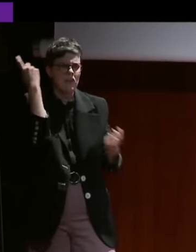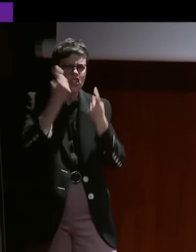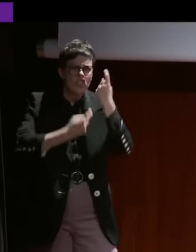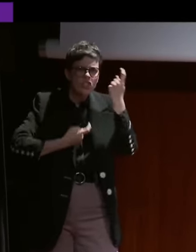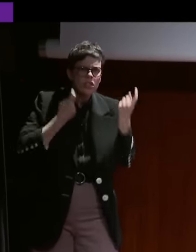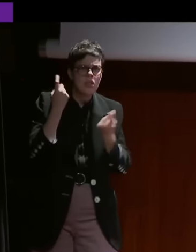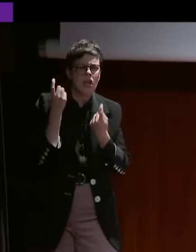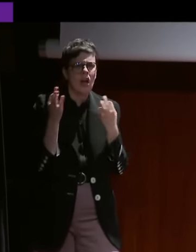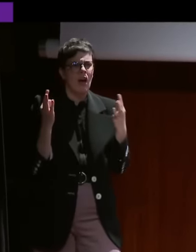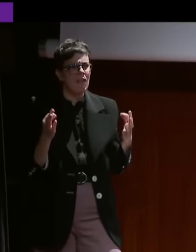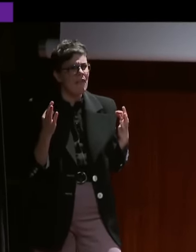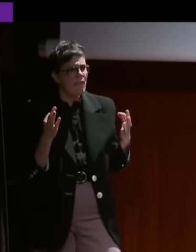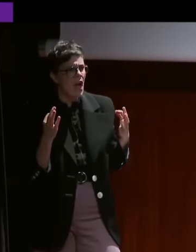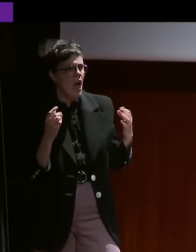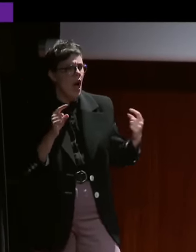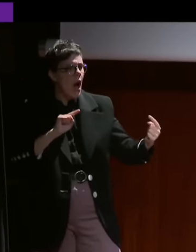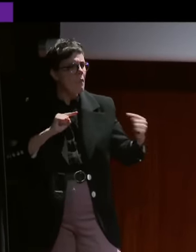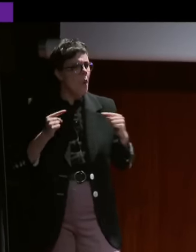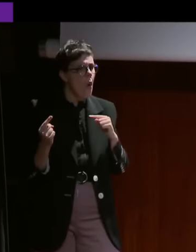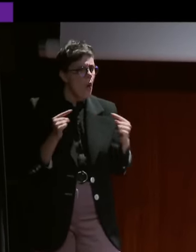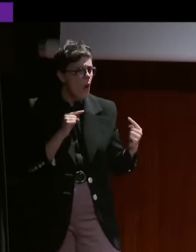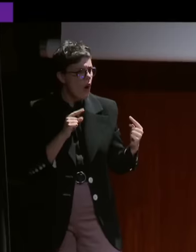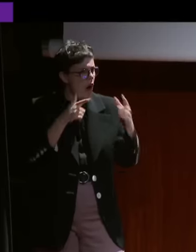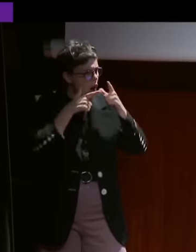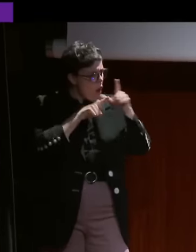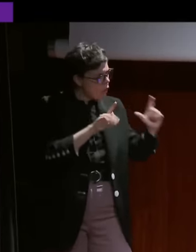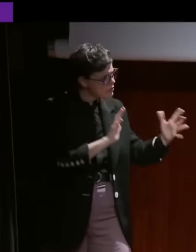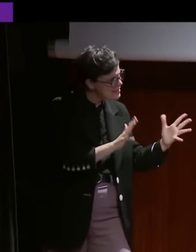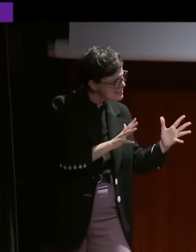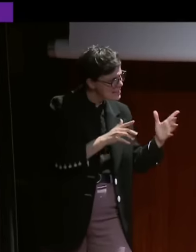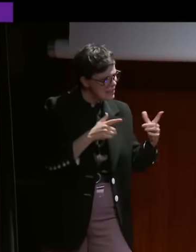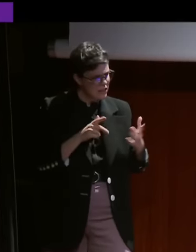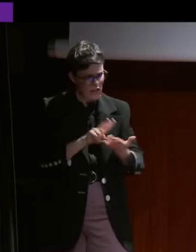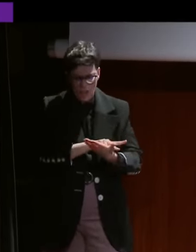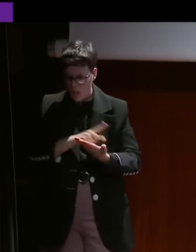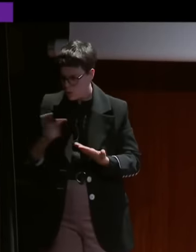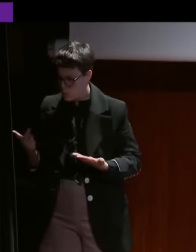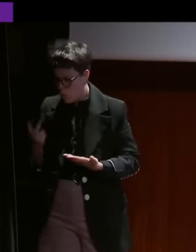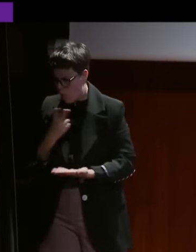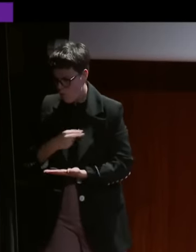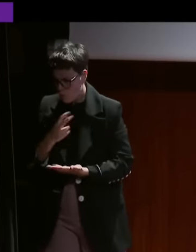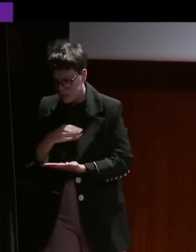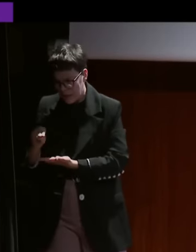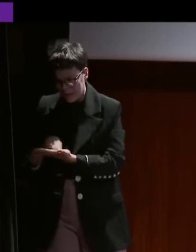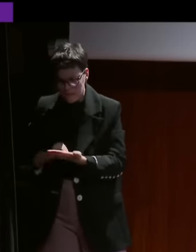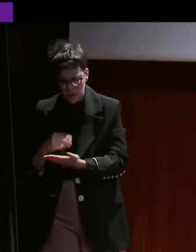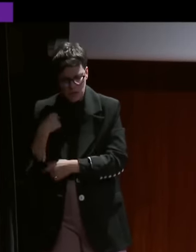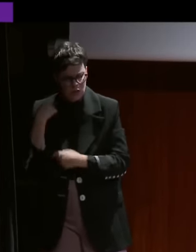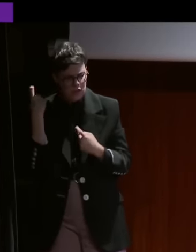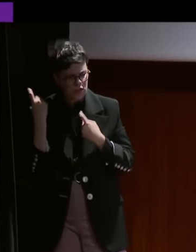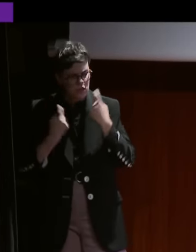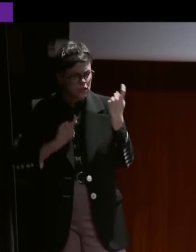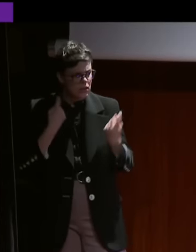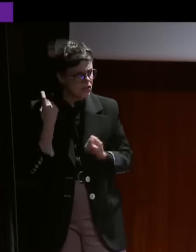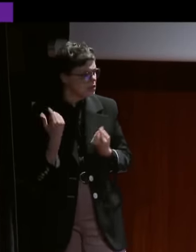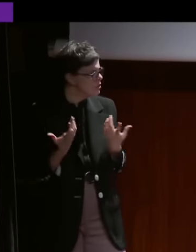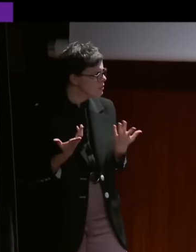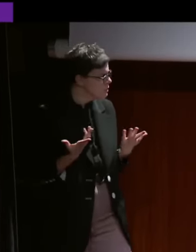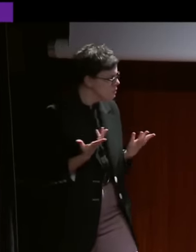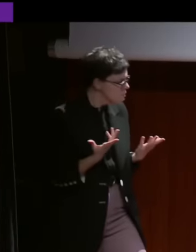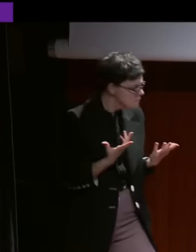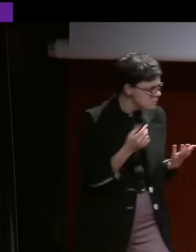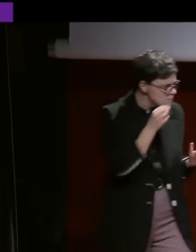Donc, quand je suis rentrée en doctorat, j'ai commencé à réfléchir au rapport entre la langue des signes, la traduction en